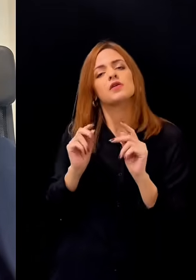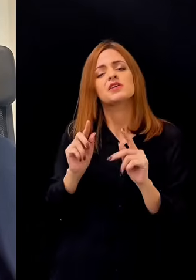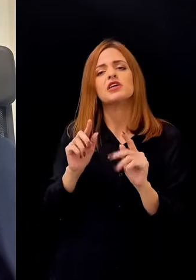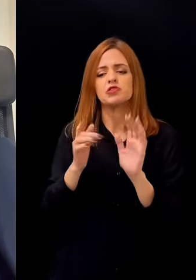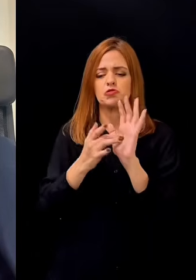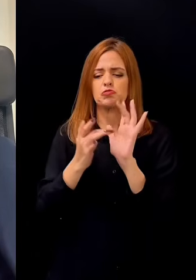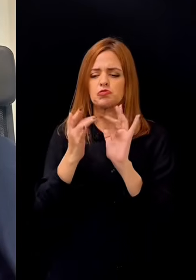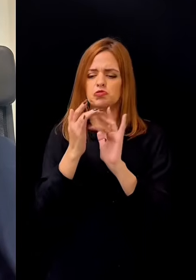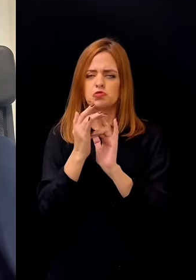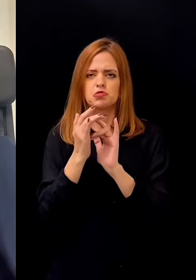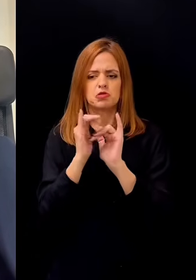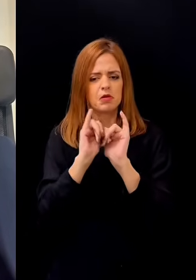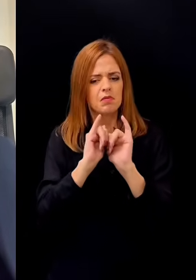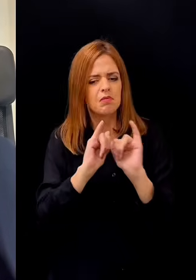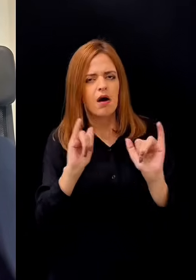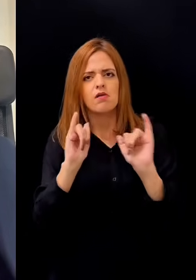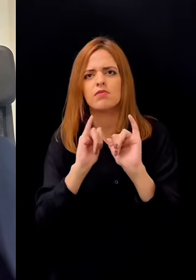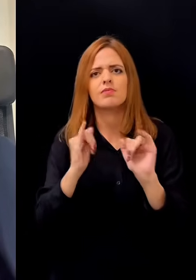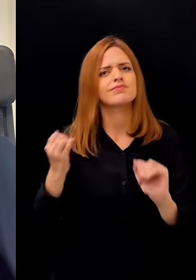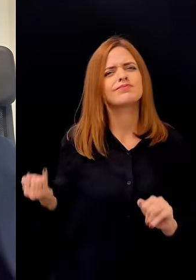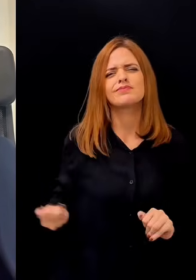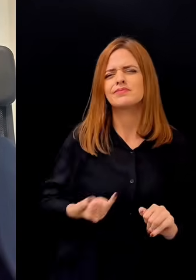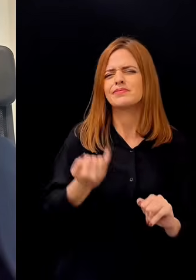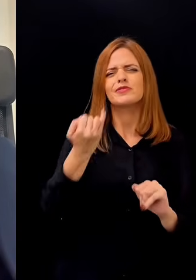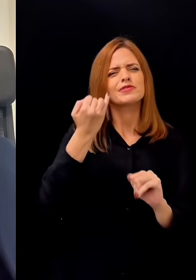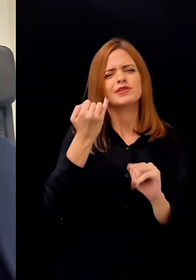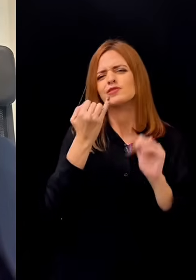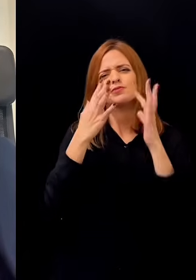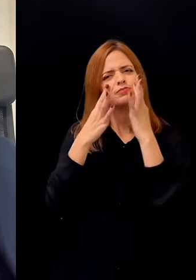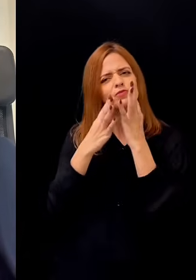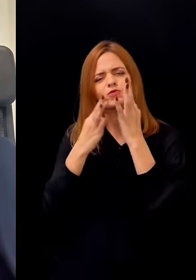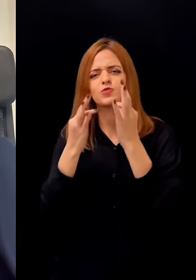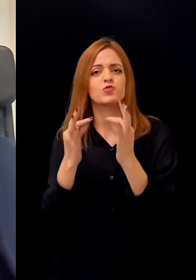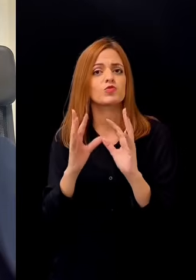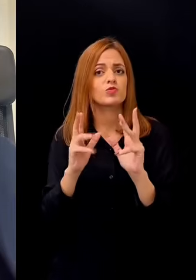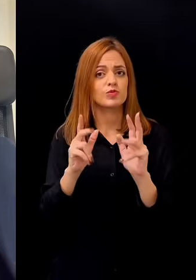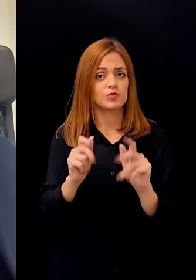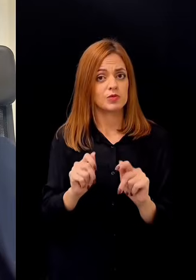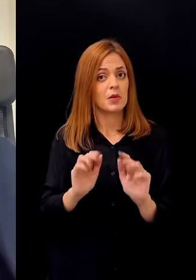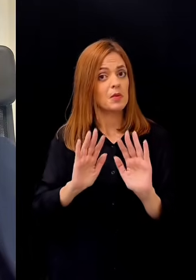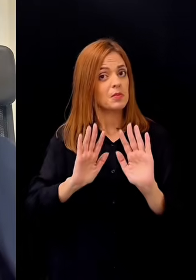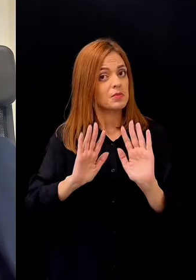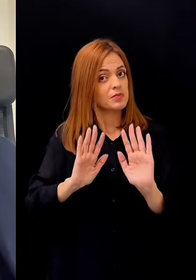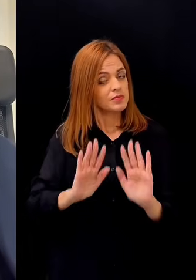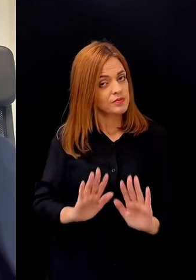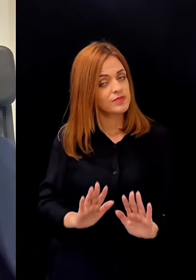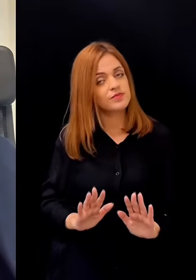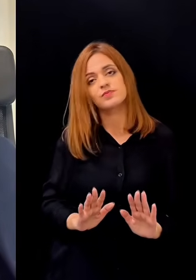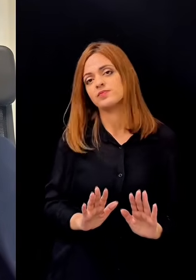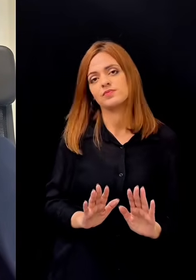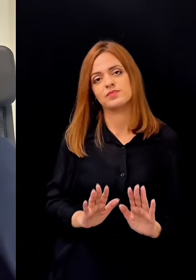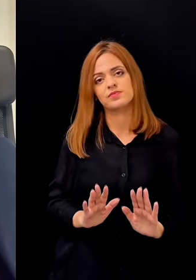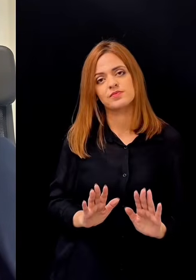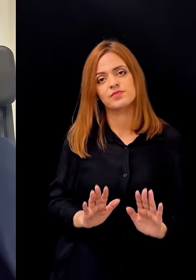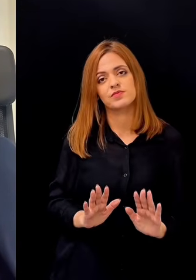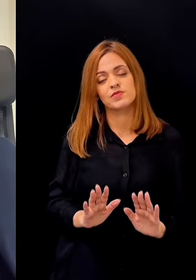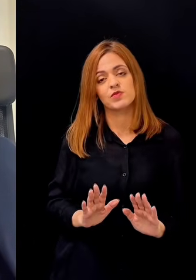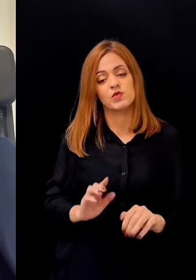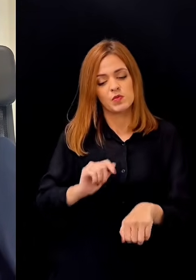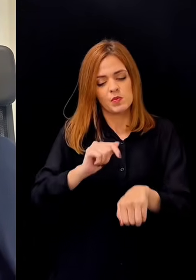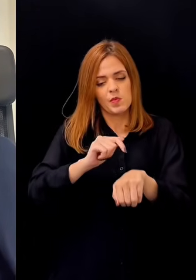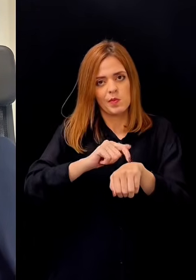de Jesus merecem toda a atenção, mas quando Jesus